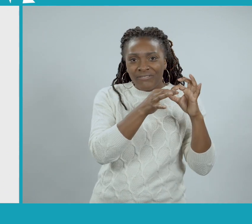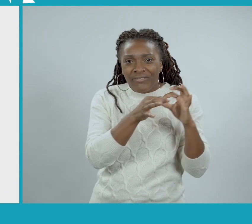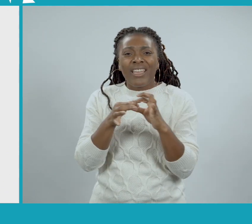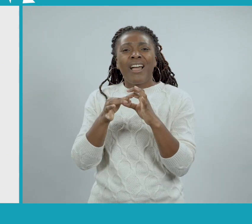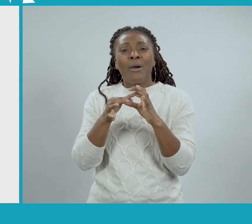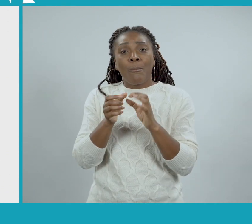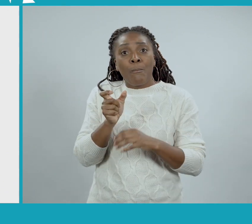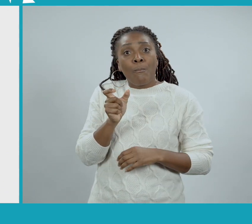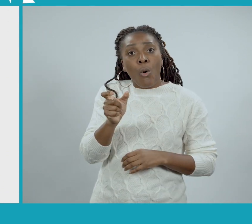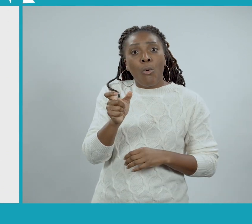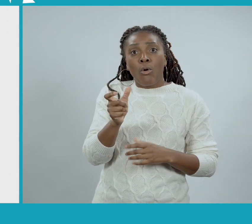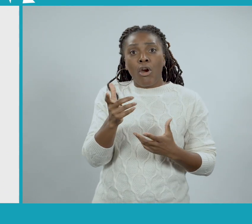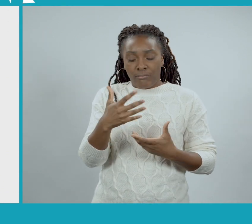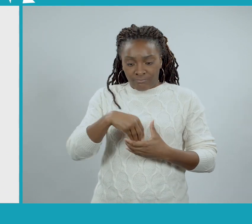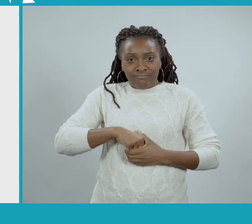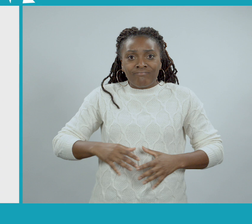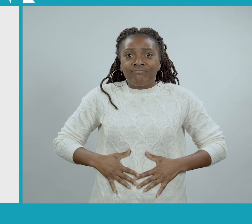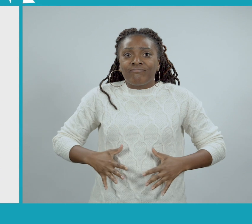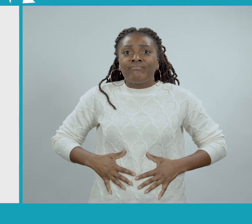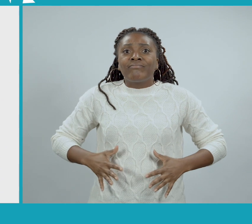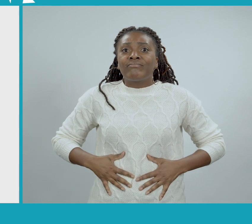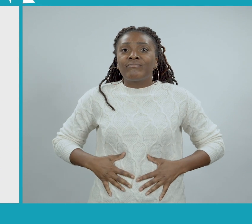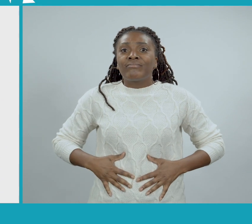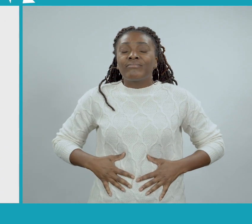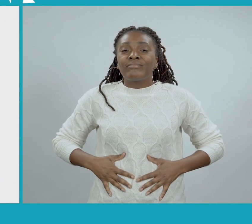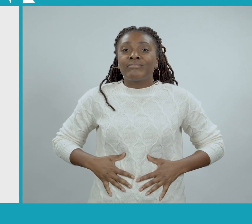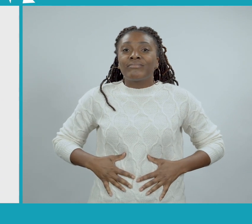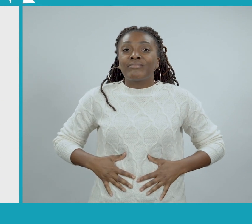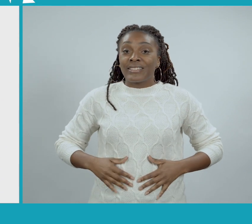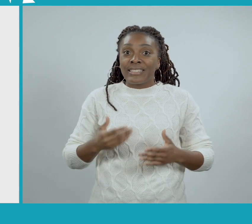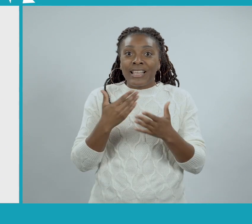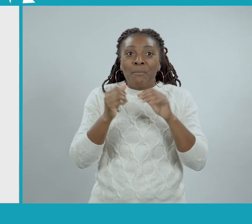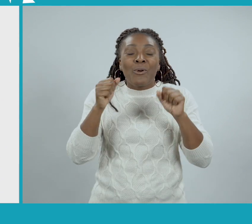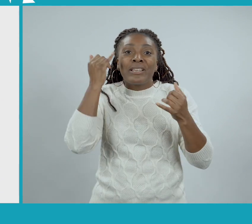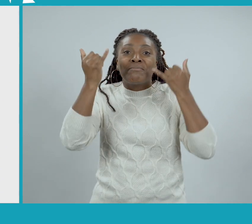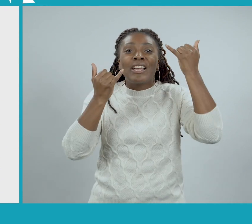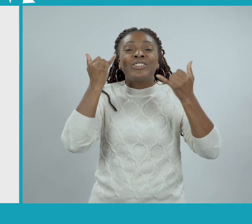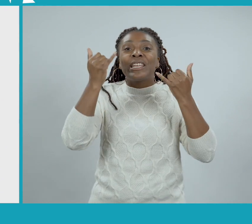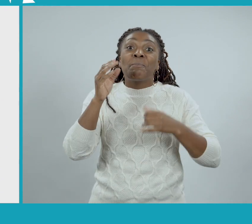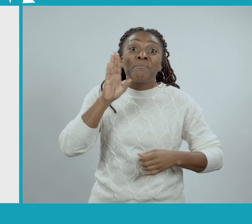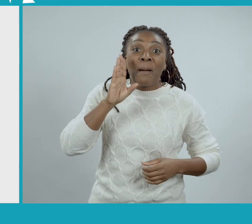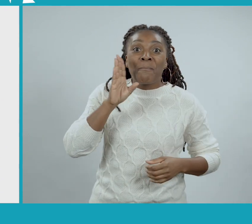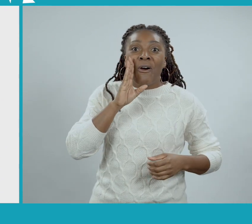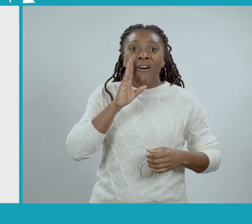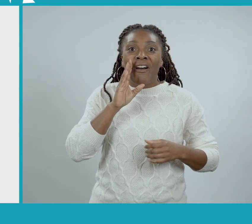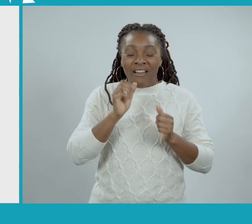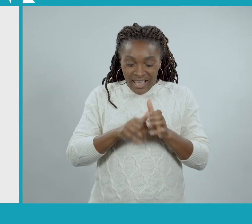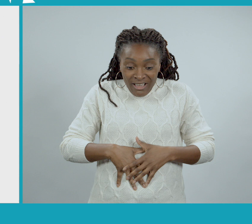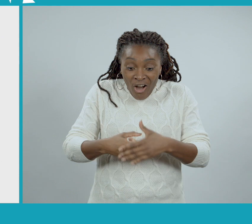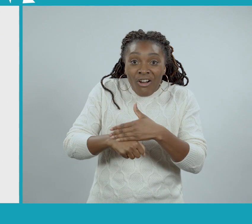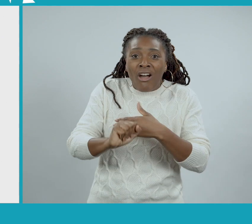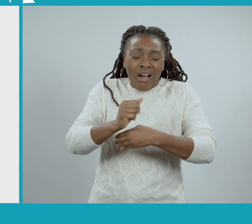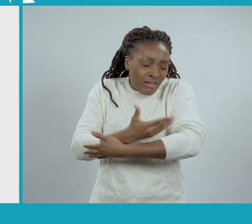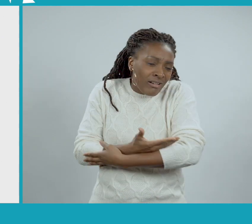est enracinée dans les tripes d'une personne. Et ce mot nous invite à imaginer la tendresse d'une